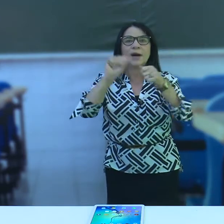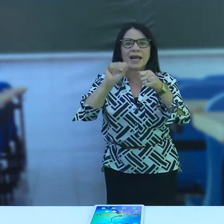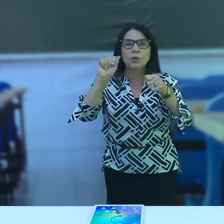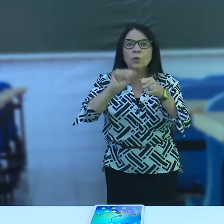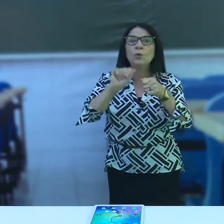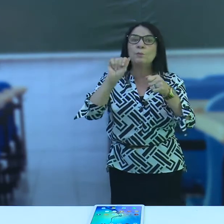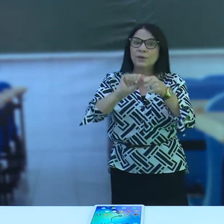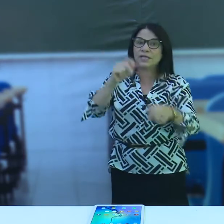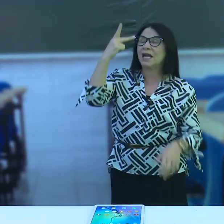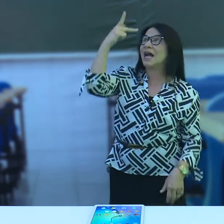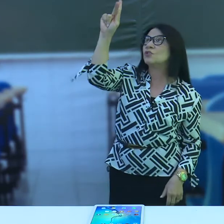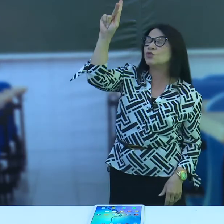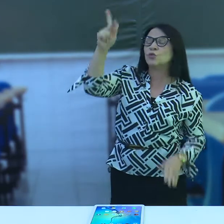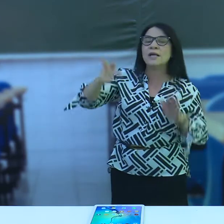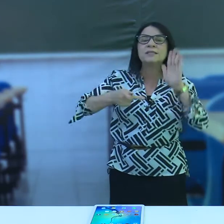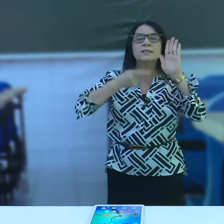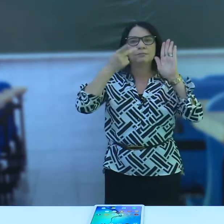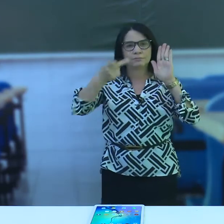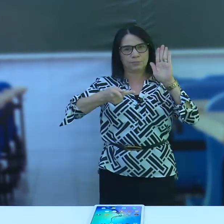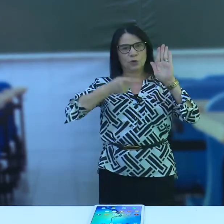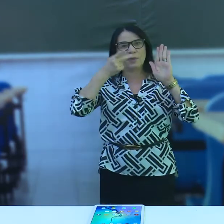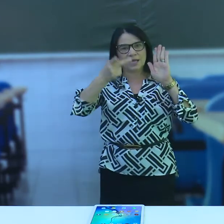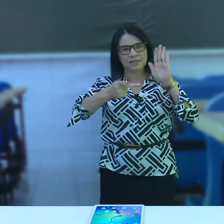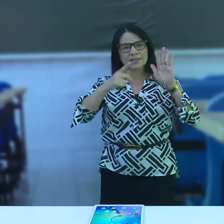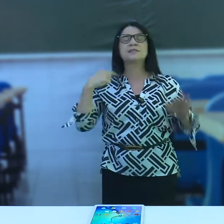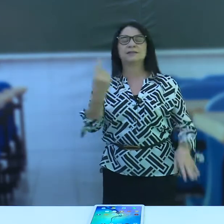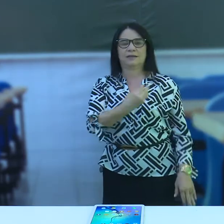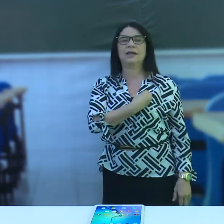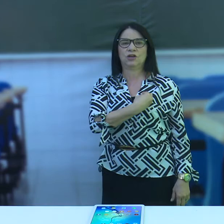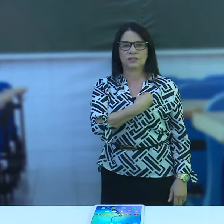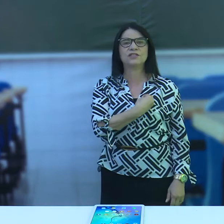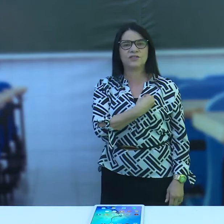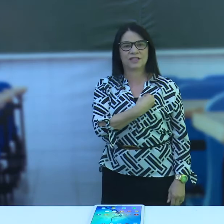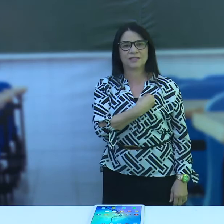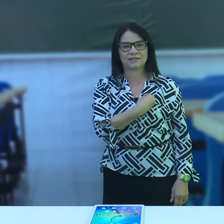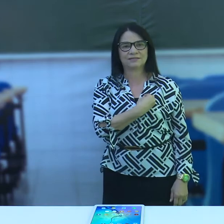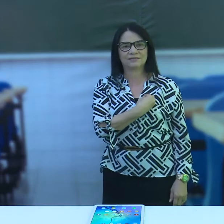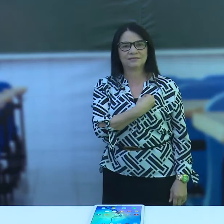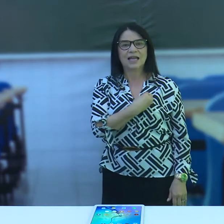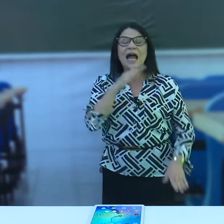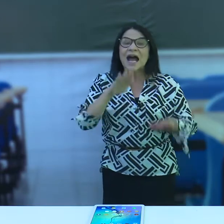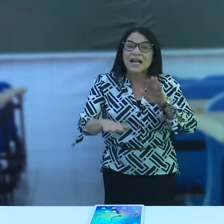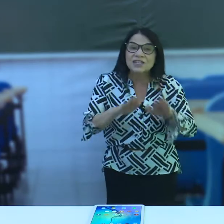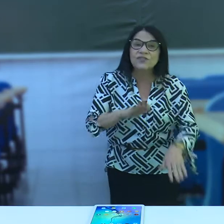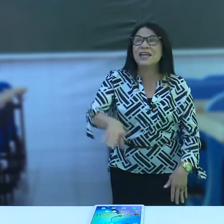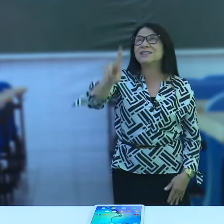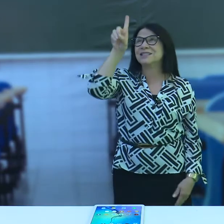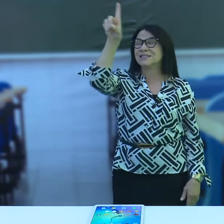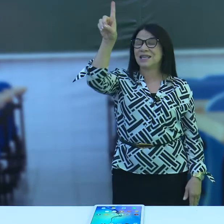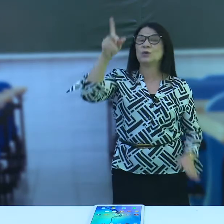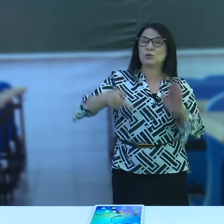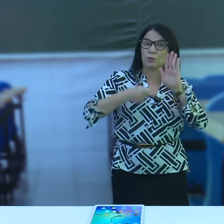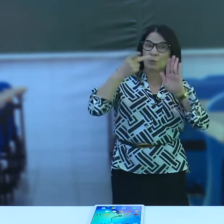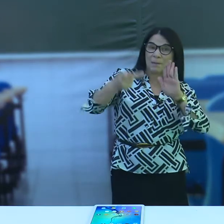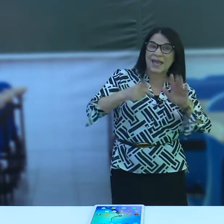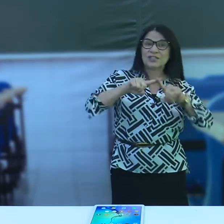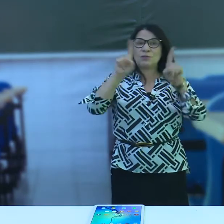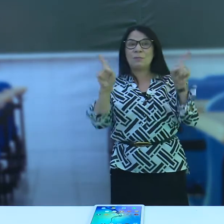para cumprir as suas promessas em nossas vidas. Às vezes Deus promete,